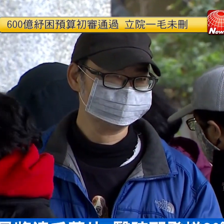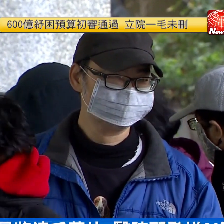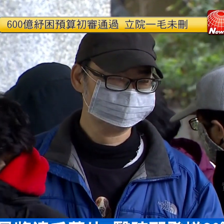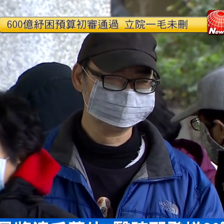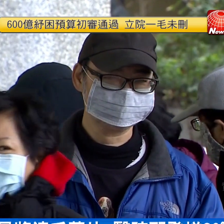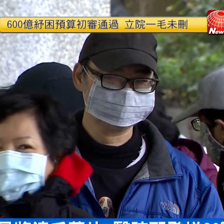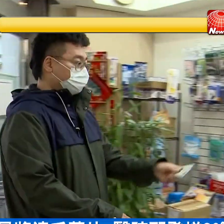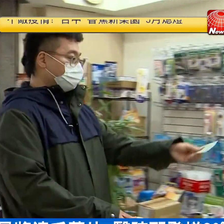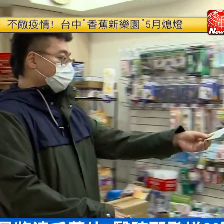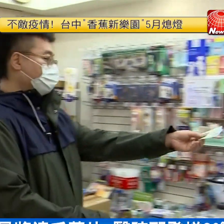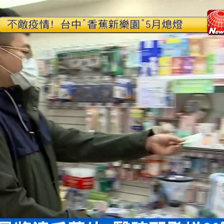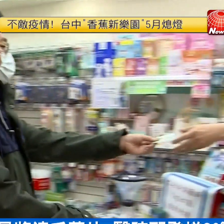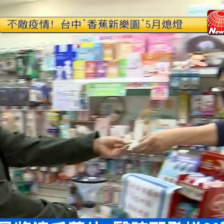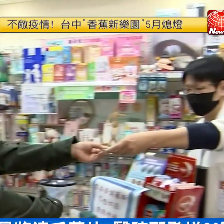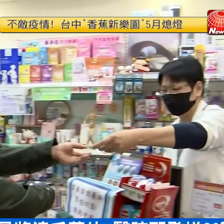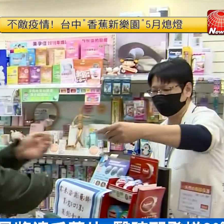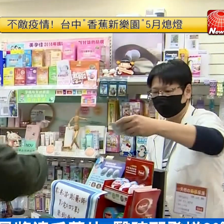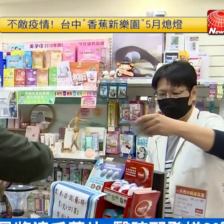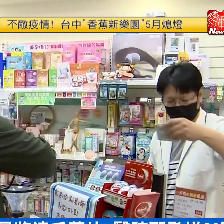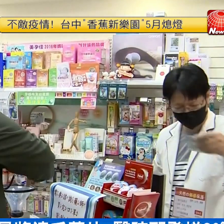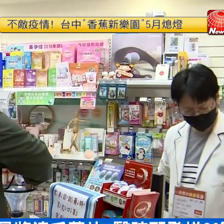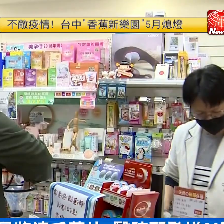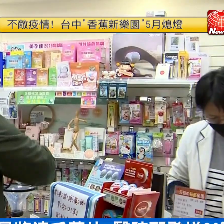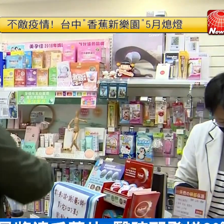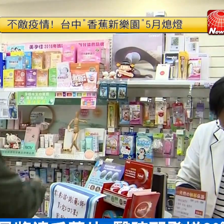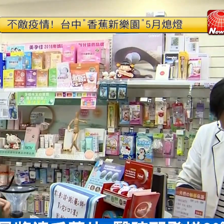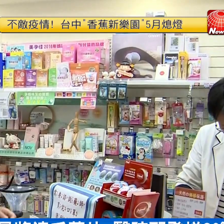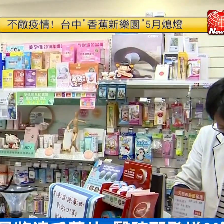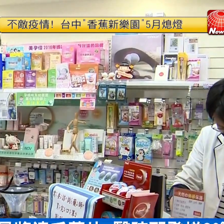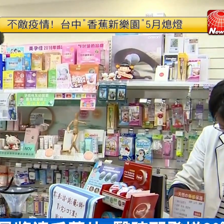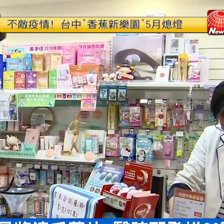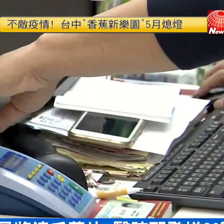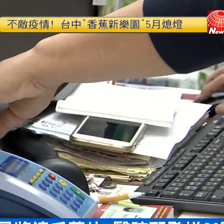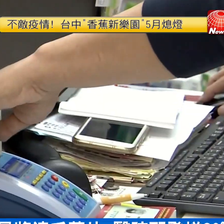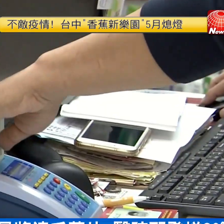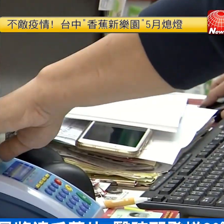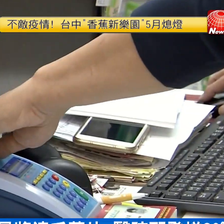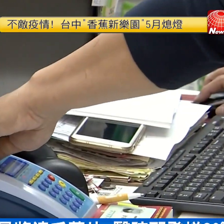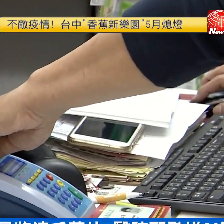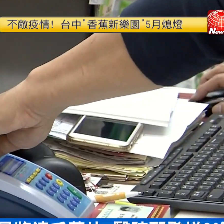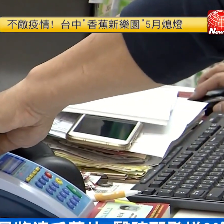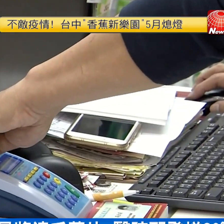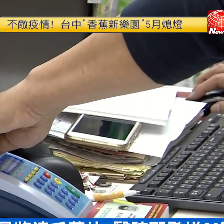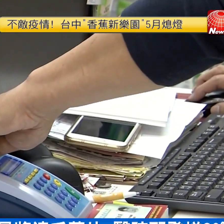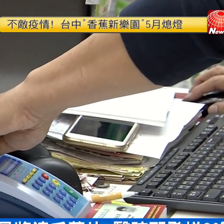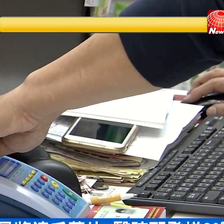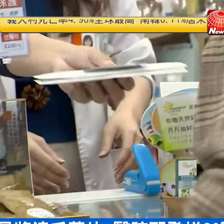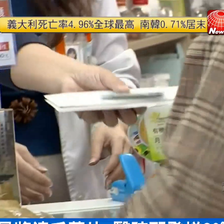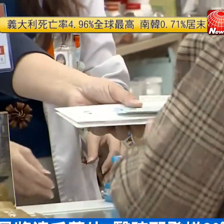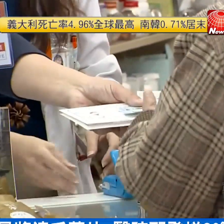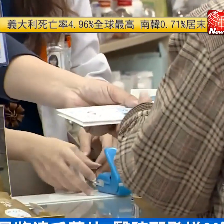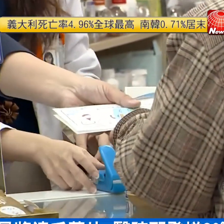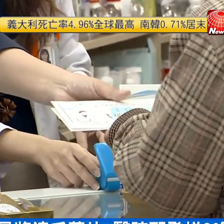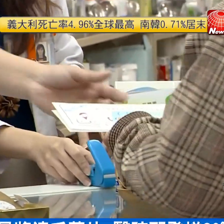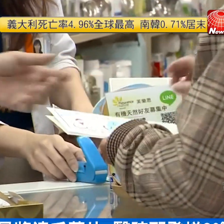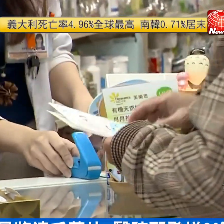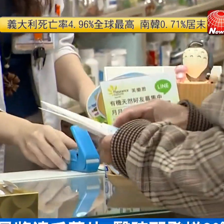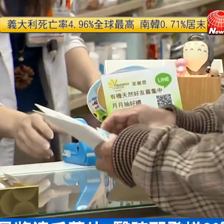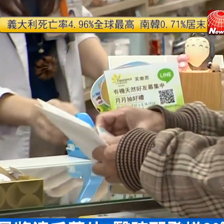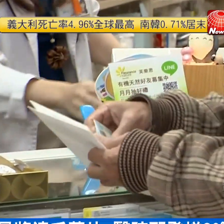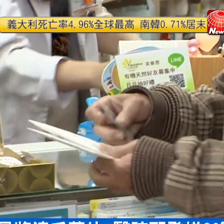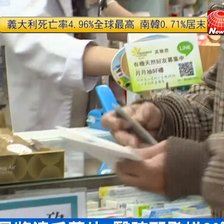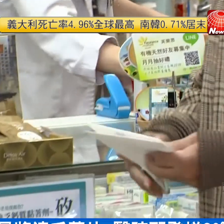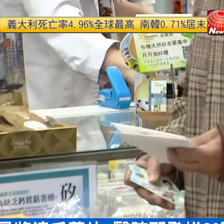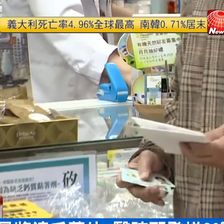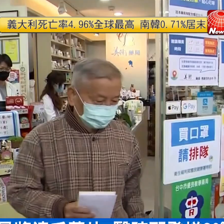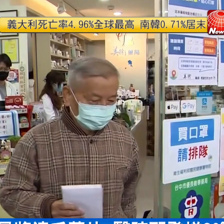加网购通路、超商取货的管道，但这物流运费要自行承担。至于会这么做的关键，就是取决